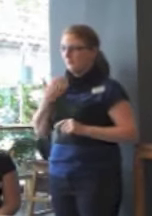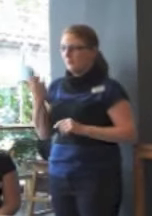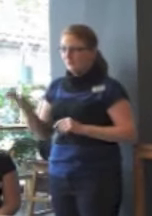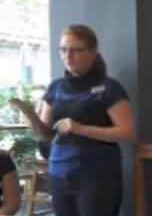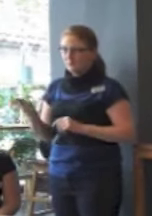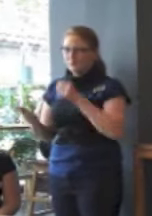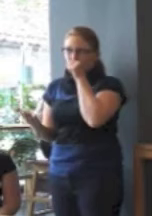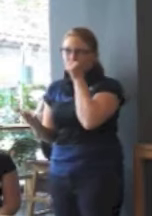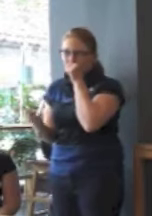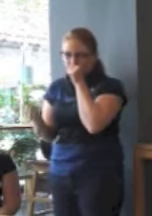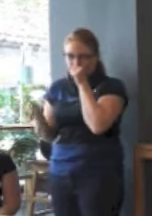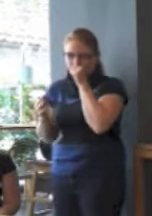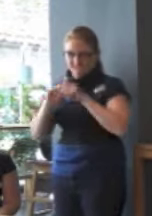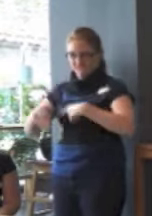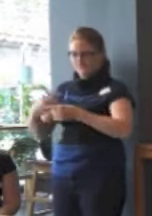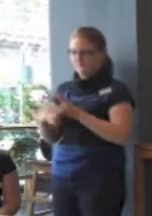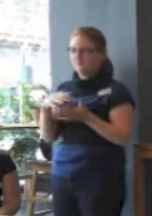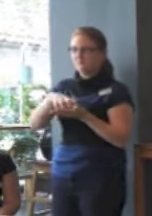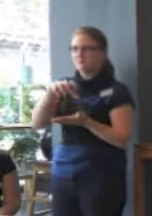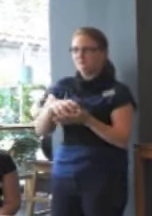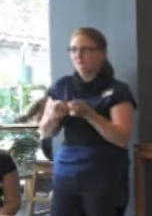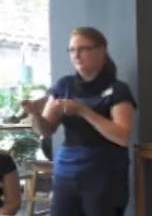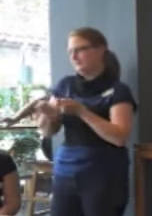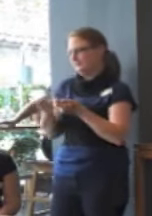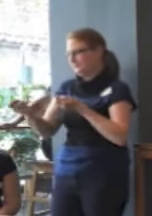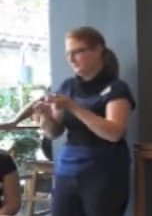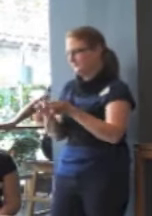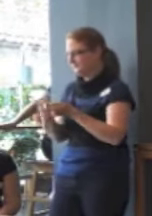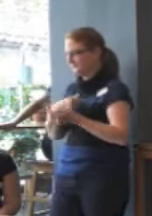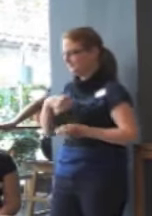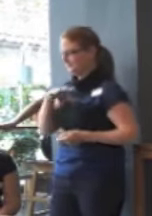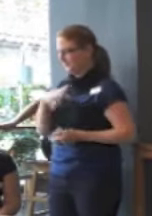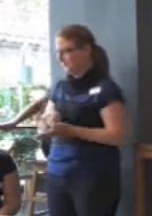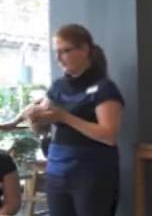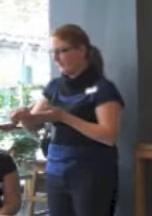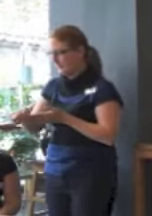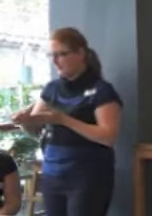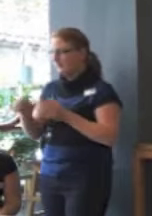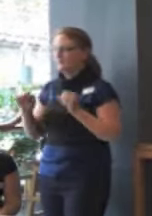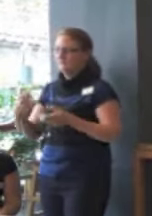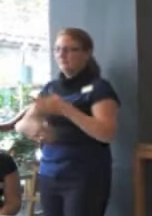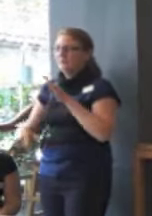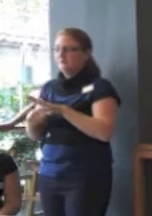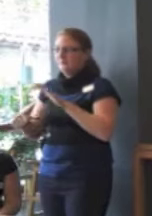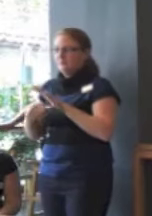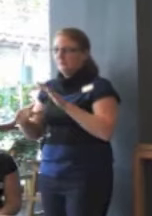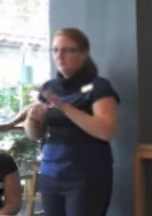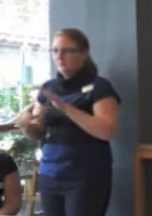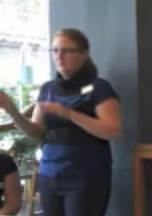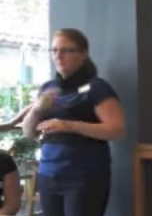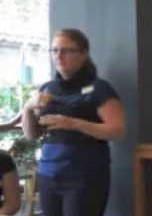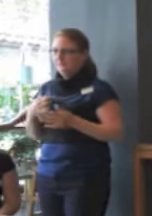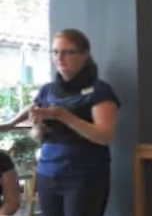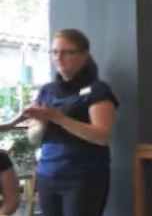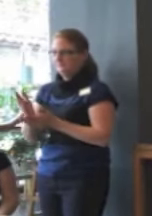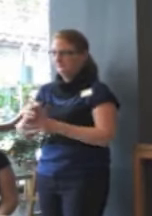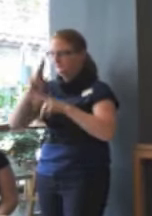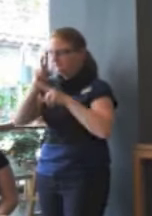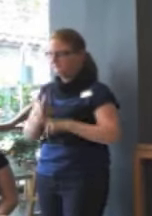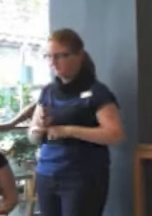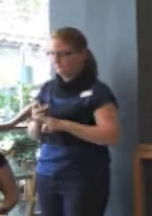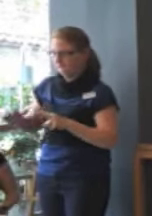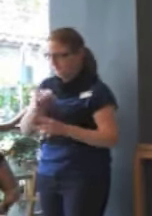av statlig styrning. Vi håller just på med en rapport som ska vara färdig i september, där vi går igenom och analyserar